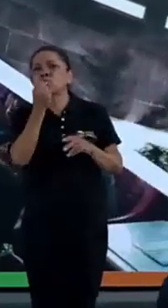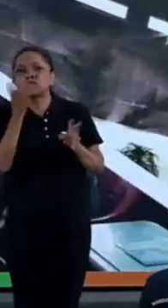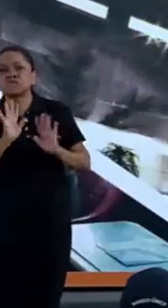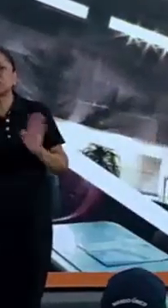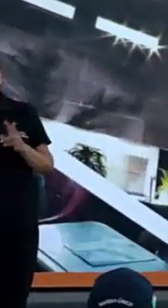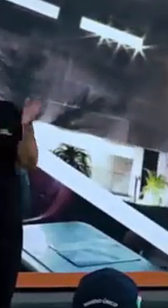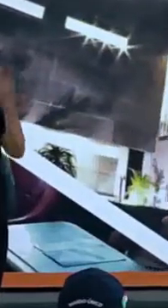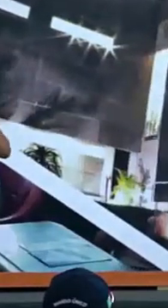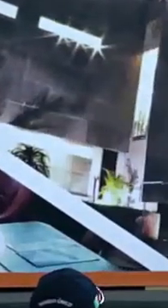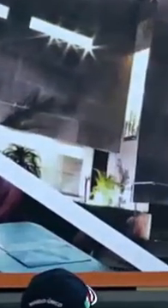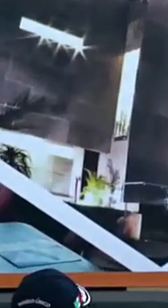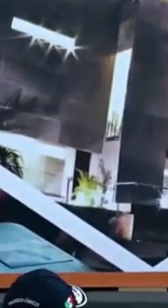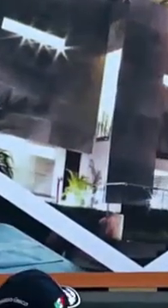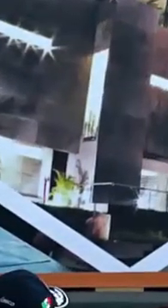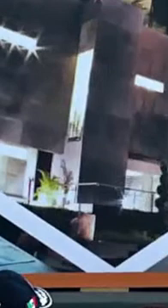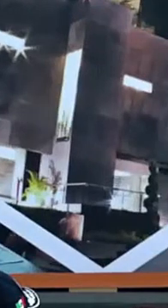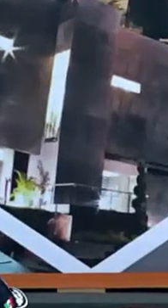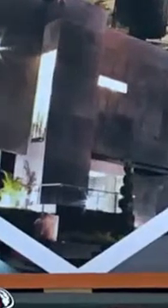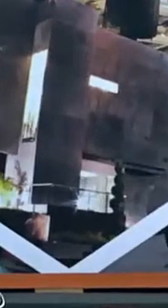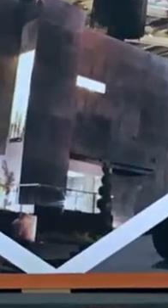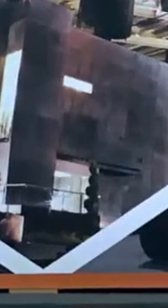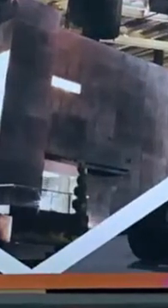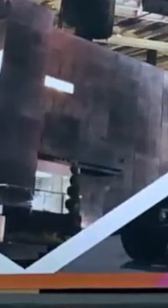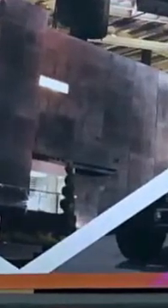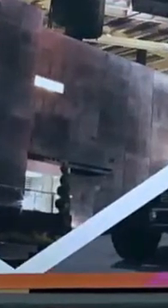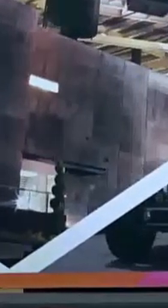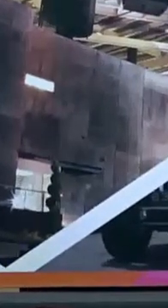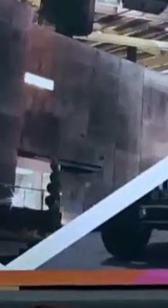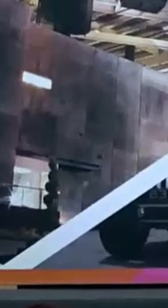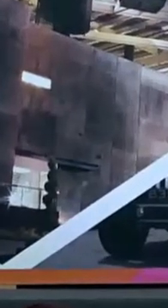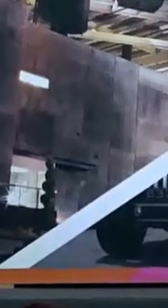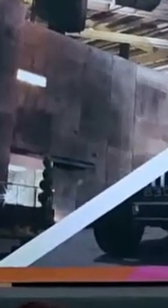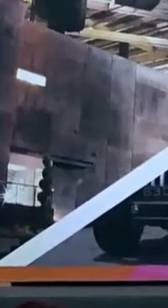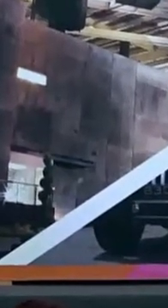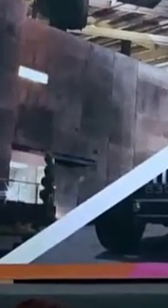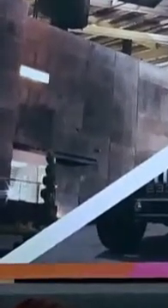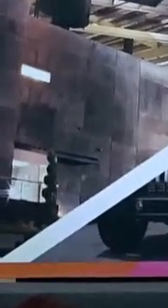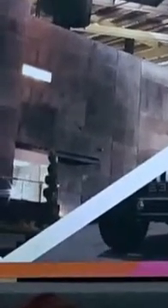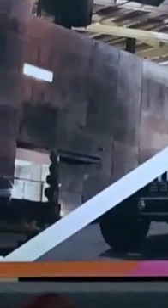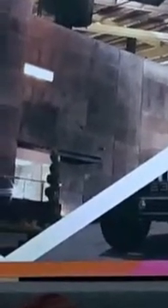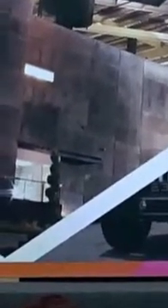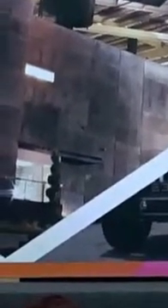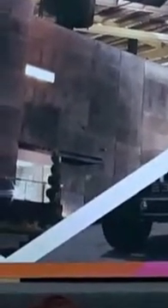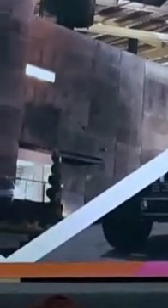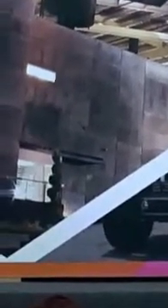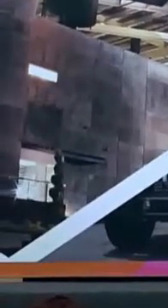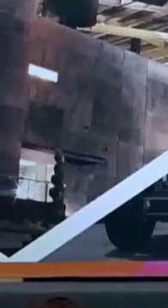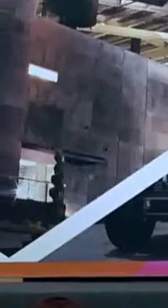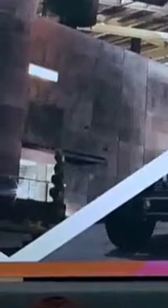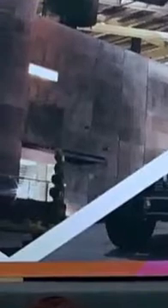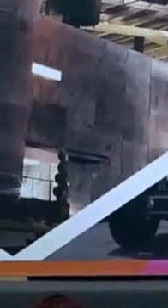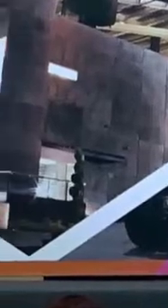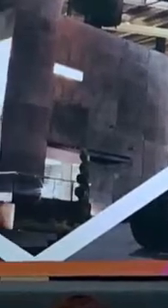Pues hay estados en que está el ejército y no se resuelve el problema. ¿Por qué? Porque no hay policía y el ejército